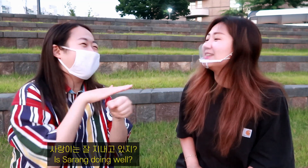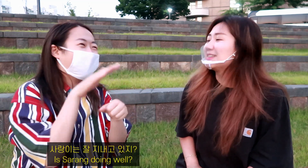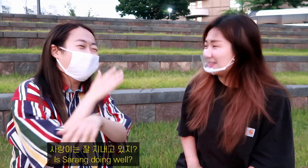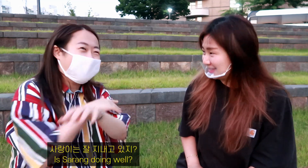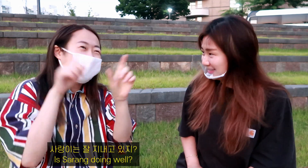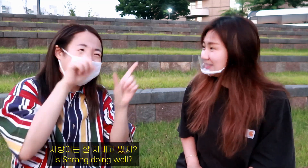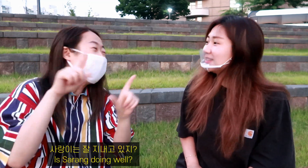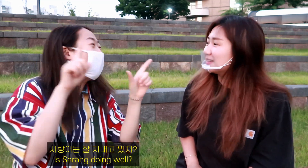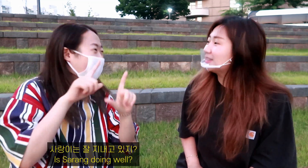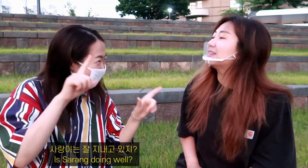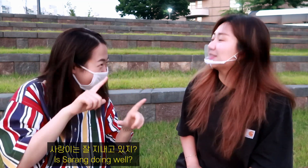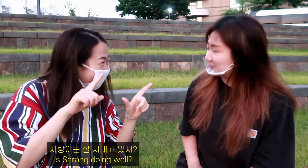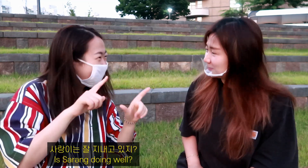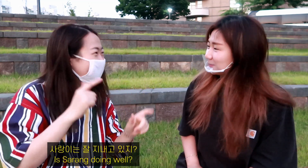사랑이 잘 지내고 있지?